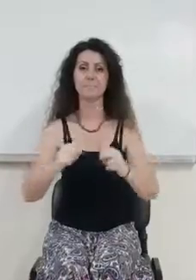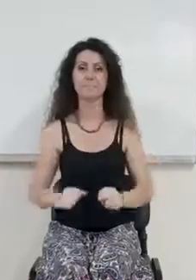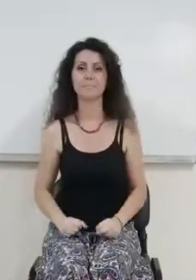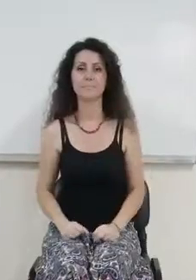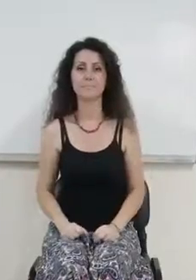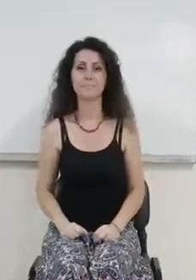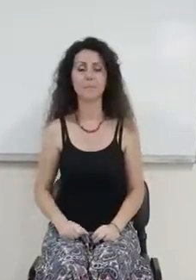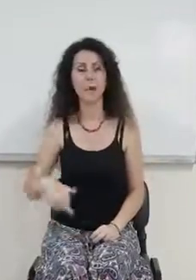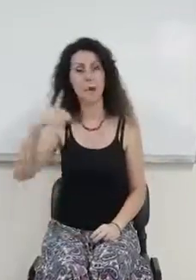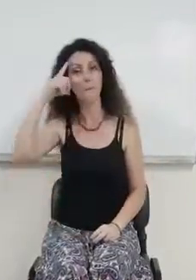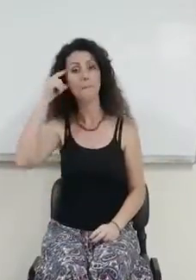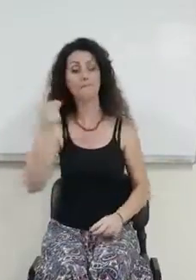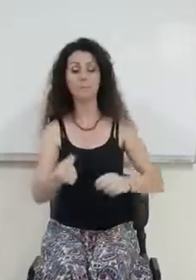Bilim Adamı,